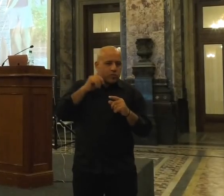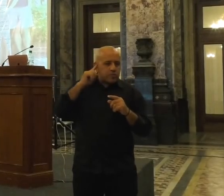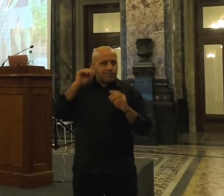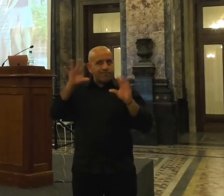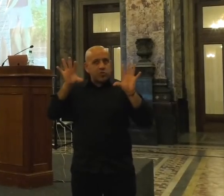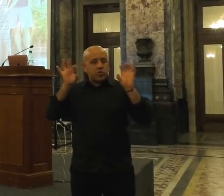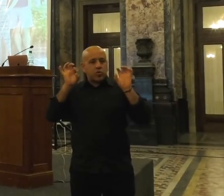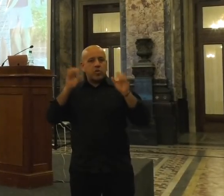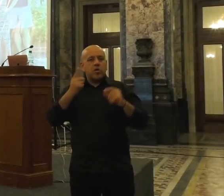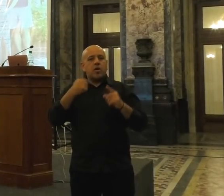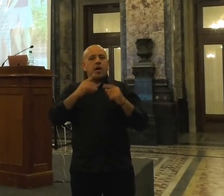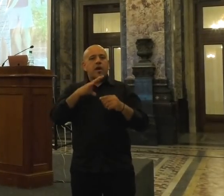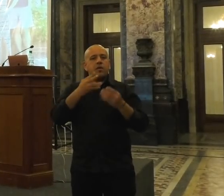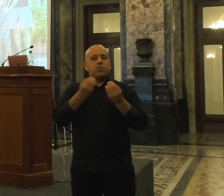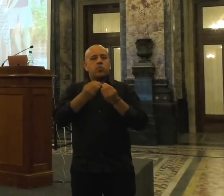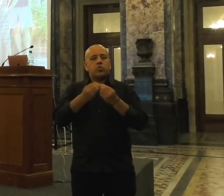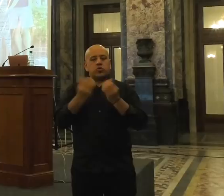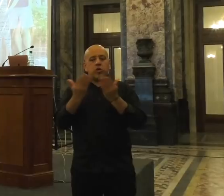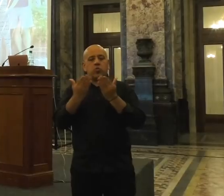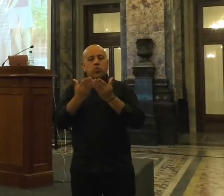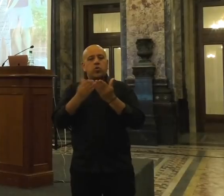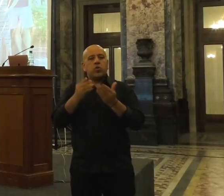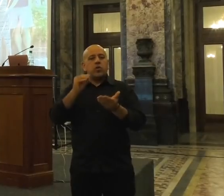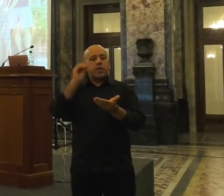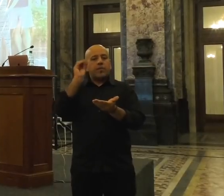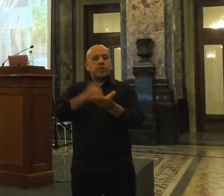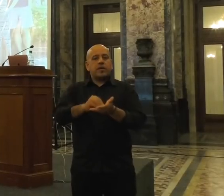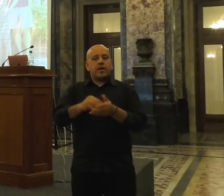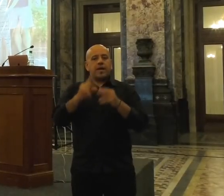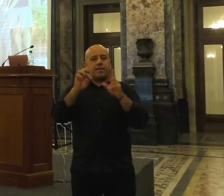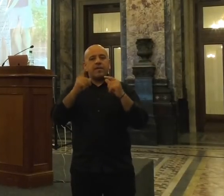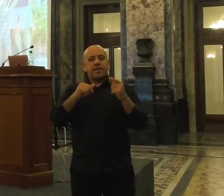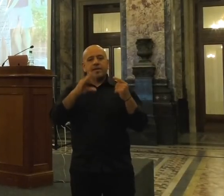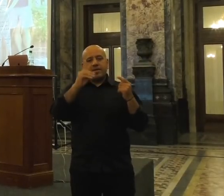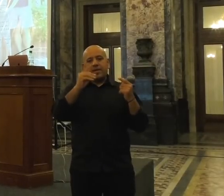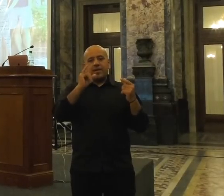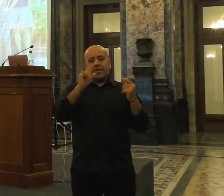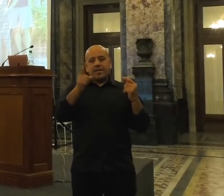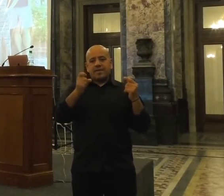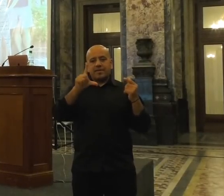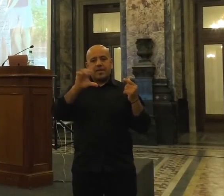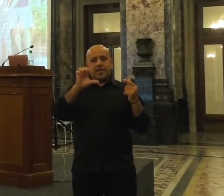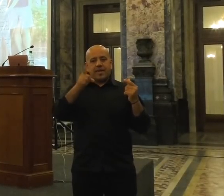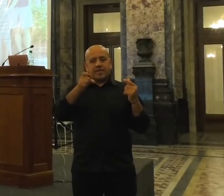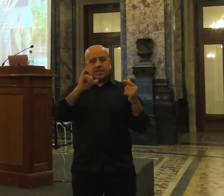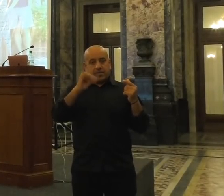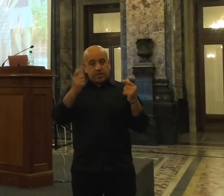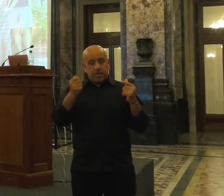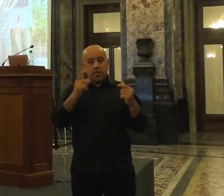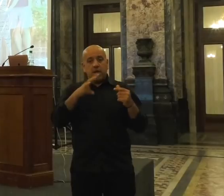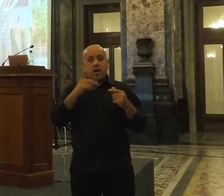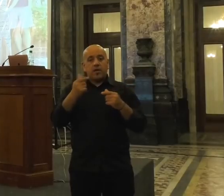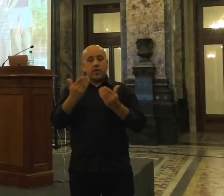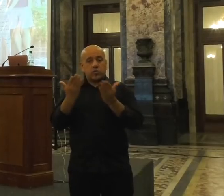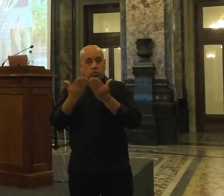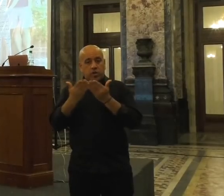auditiva, pero sé que hay muchos estudios ahora aplicando principios de atención a dislexia. Entonces, uno de mis estudiantes anteriores, Alex White, por